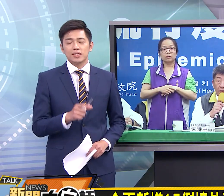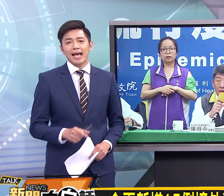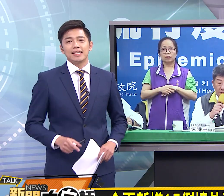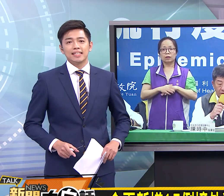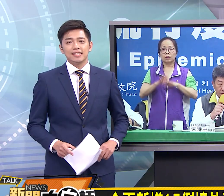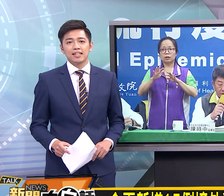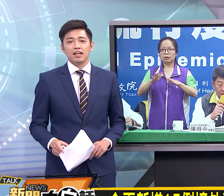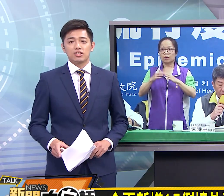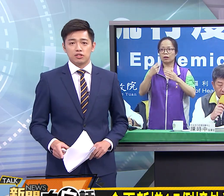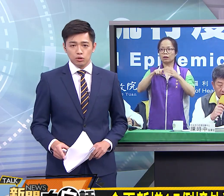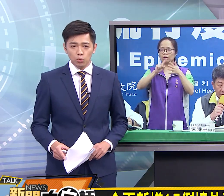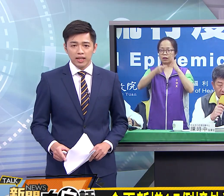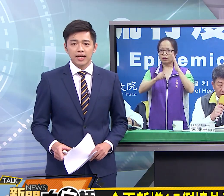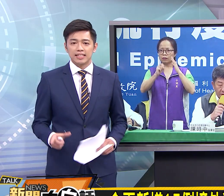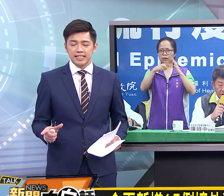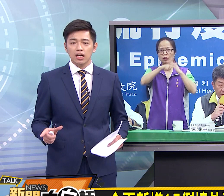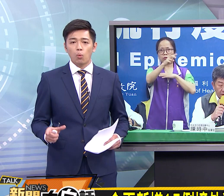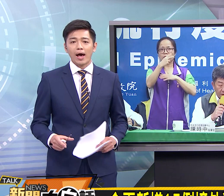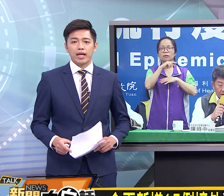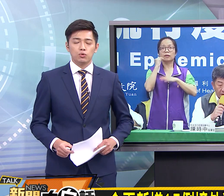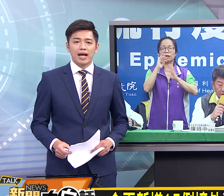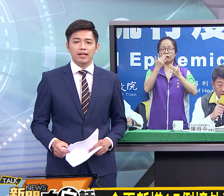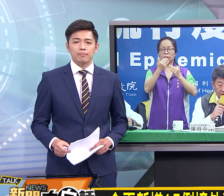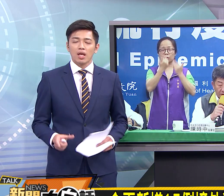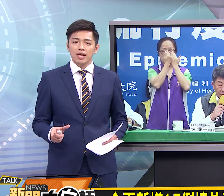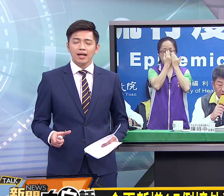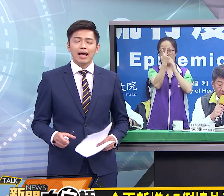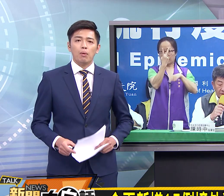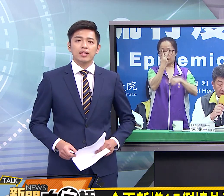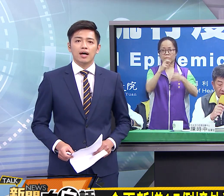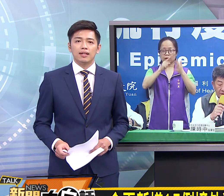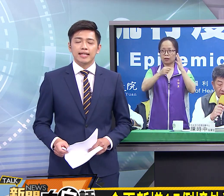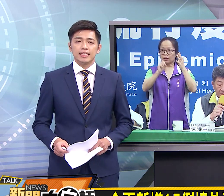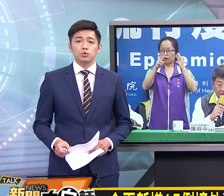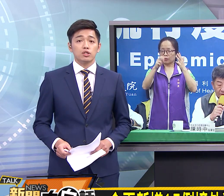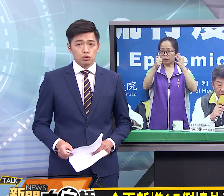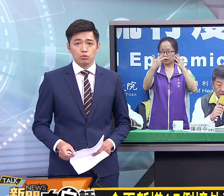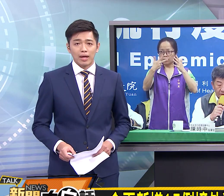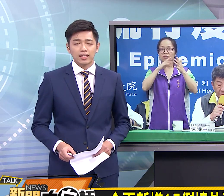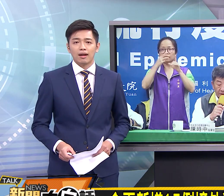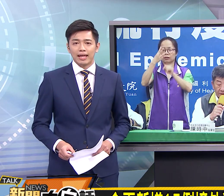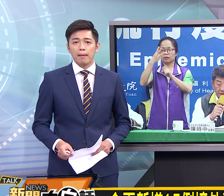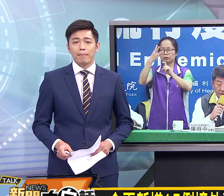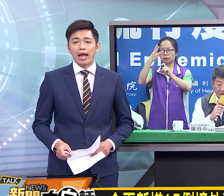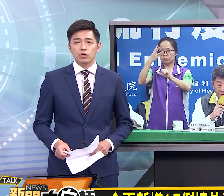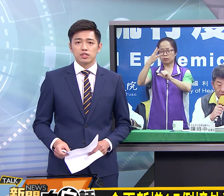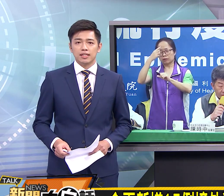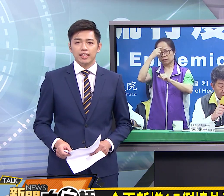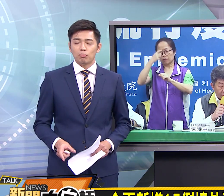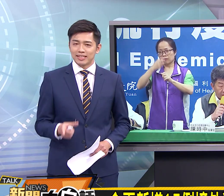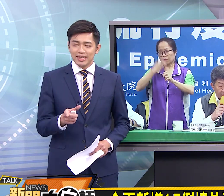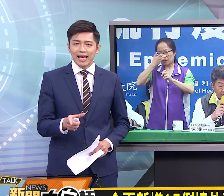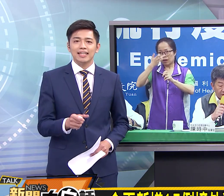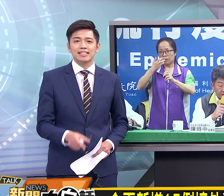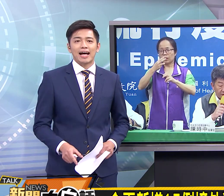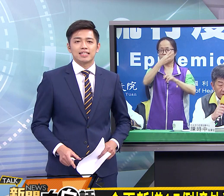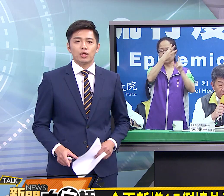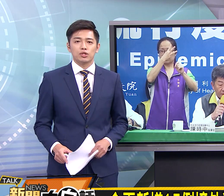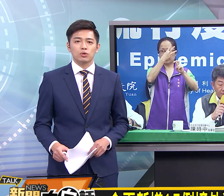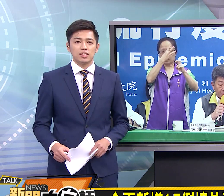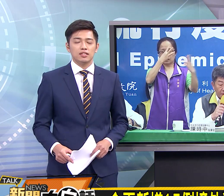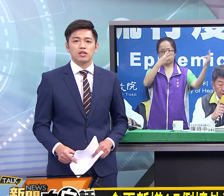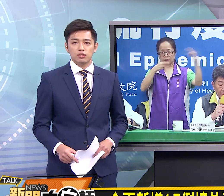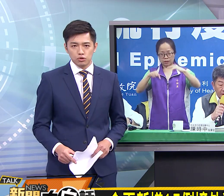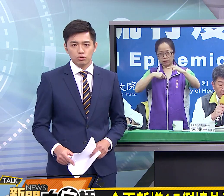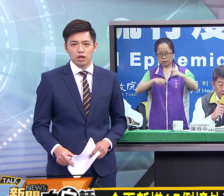天又再新增了15例的境外移入案例，也让台湾的累计确诊数来到了267例。我们先来听一下